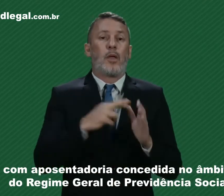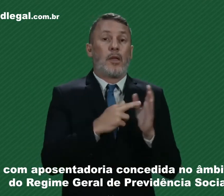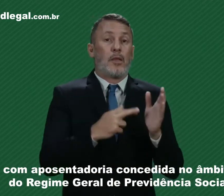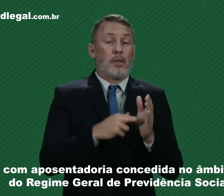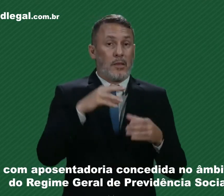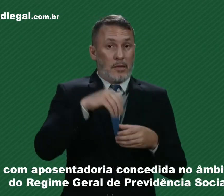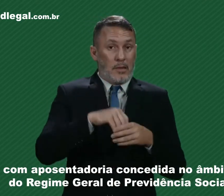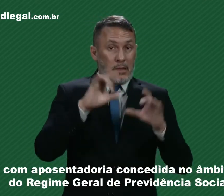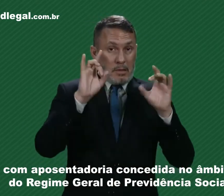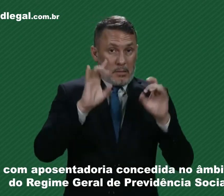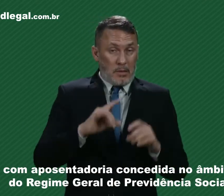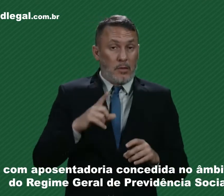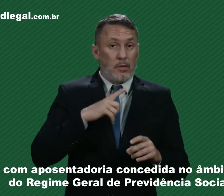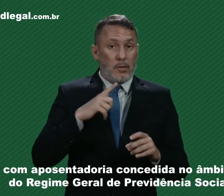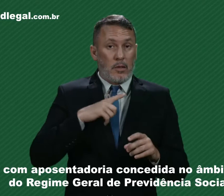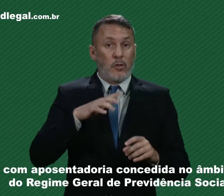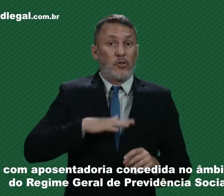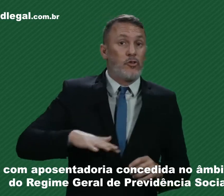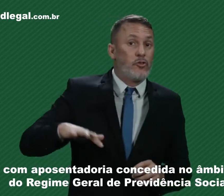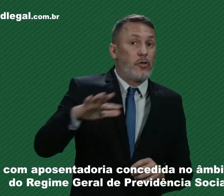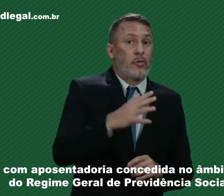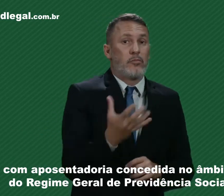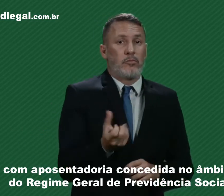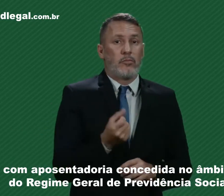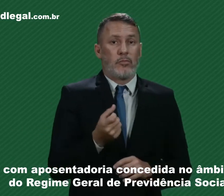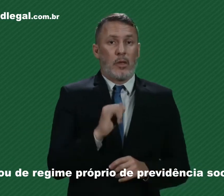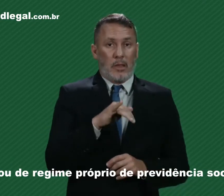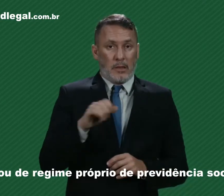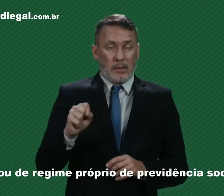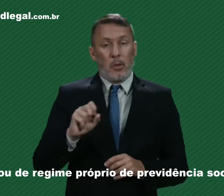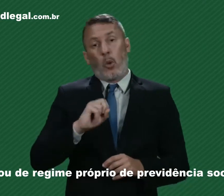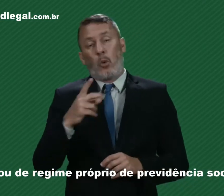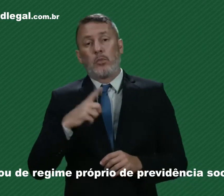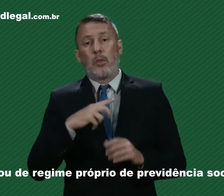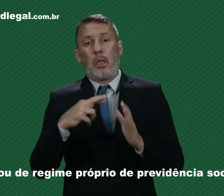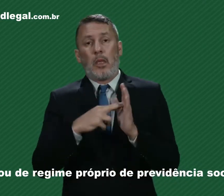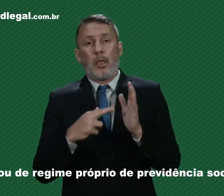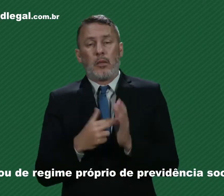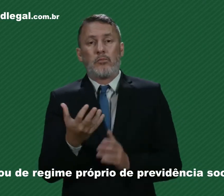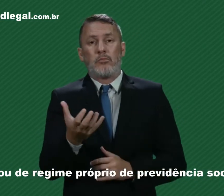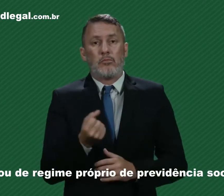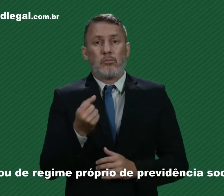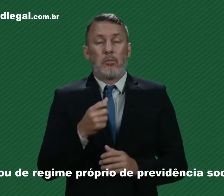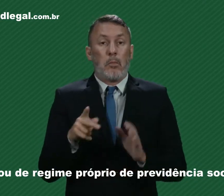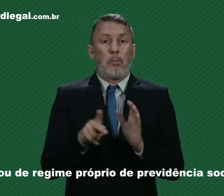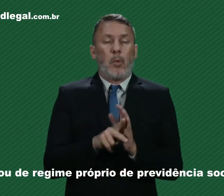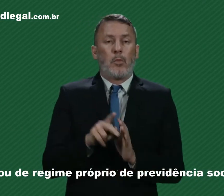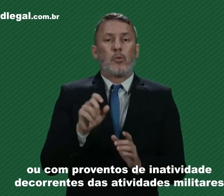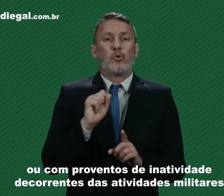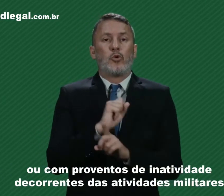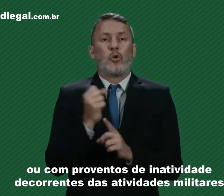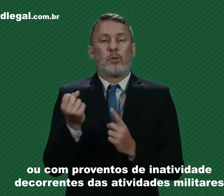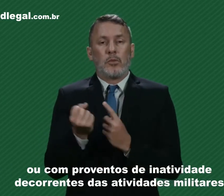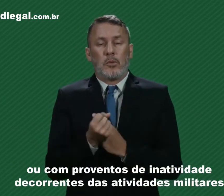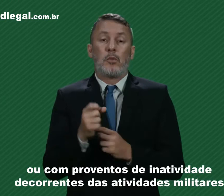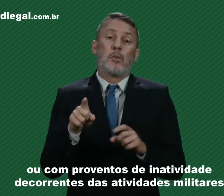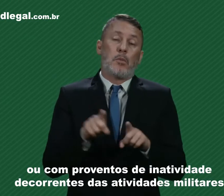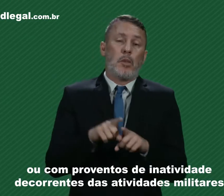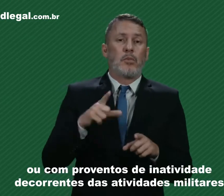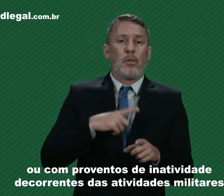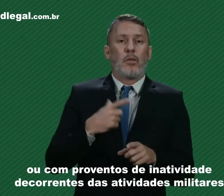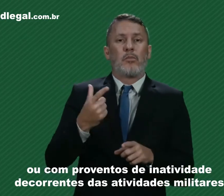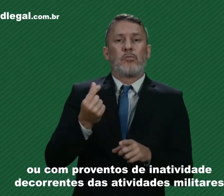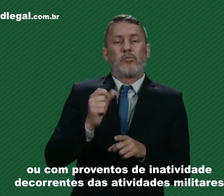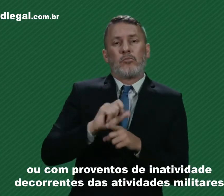aposentadoria concedida no âmbito do regime geral de previdência social ou de regime próprio de previdência social ou com proventos